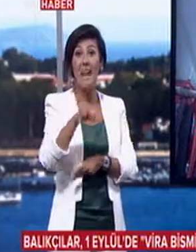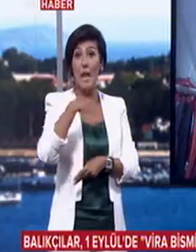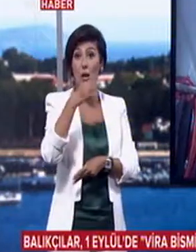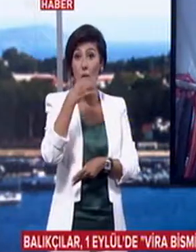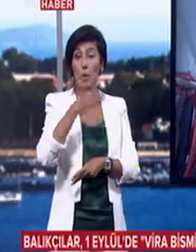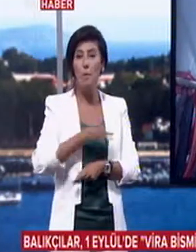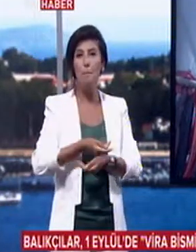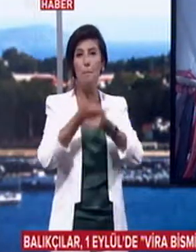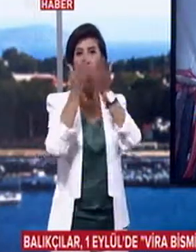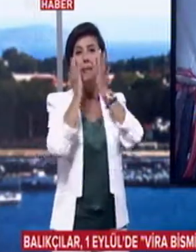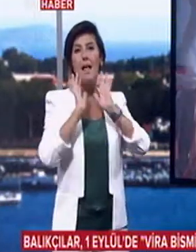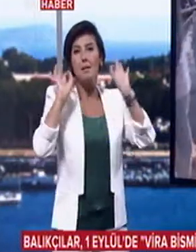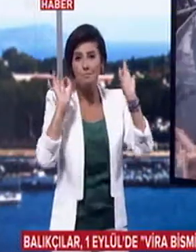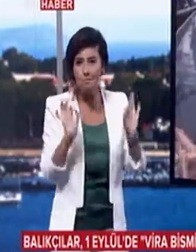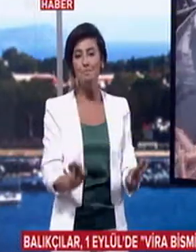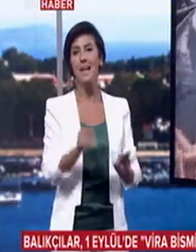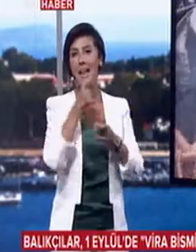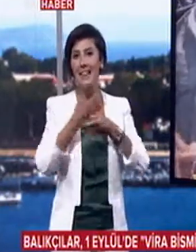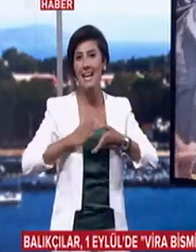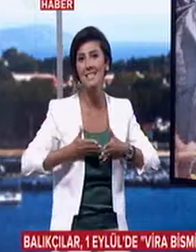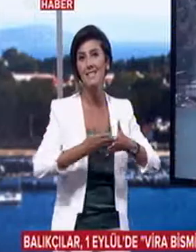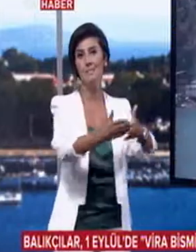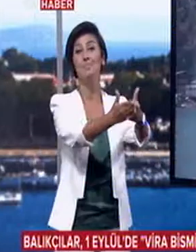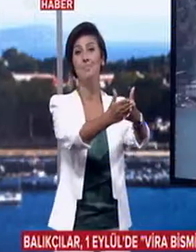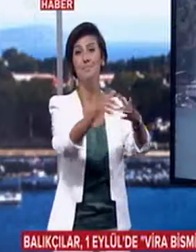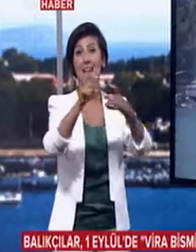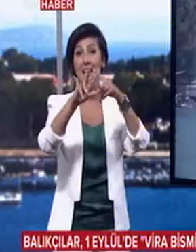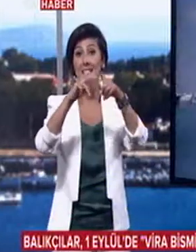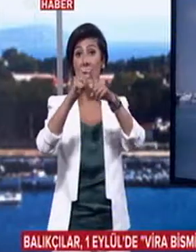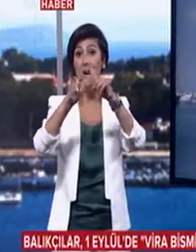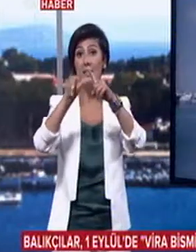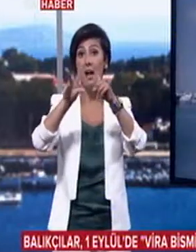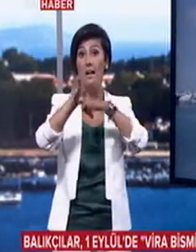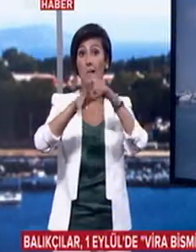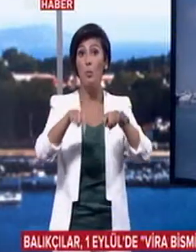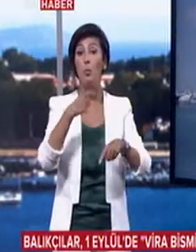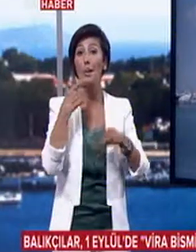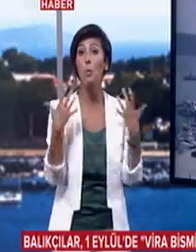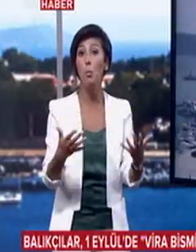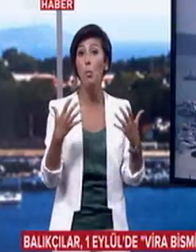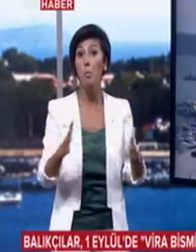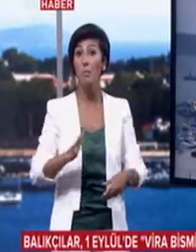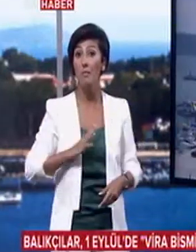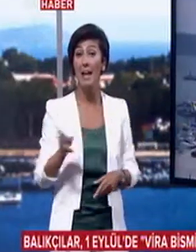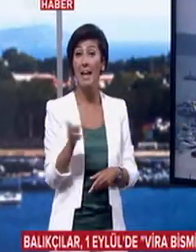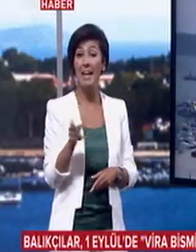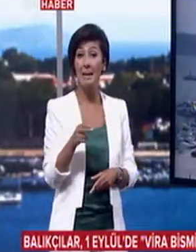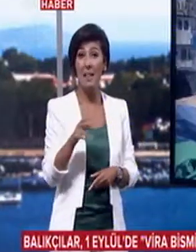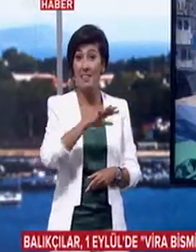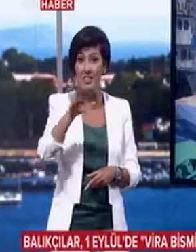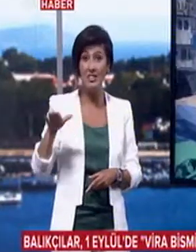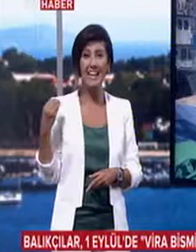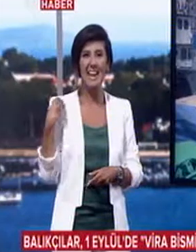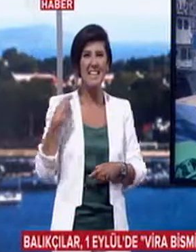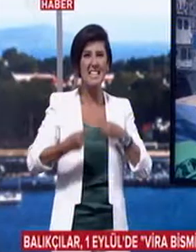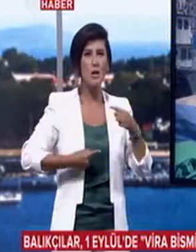Balıkçılar 1 Eylül'de bira bismillah diyerek denize açılacak. Sardalya'da bu yıl bolluk yaşandığını ifade eden balıkçılar yeni sezondan